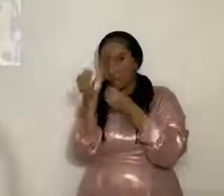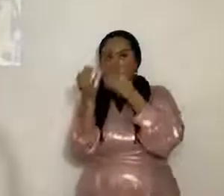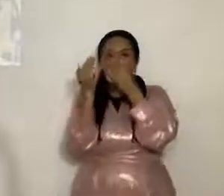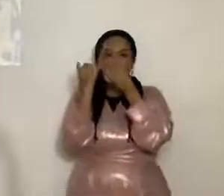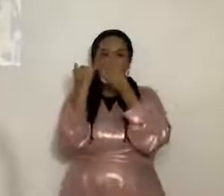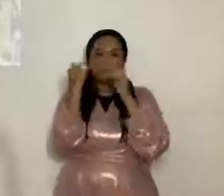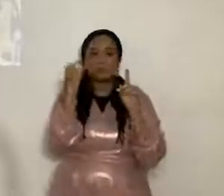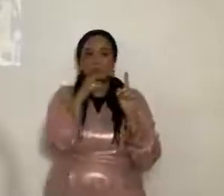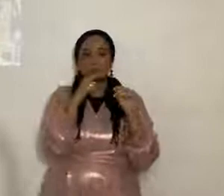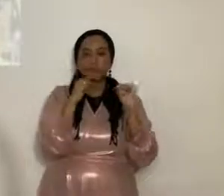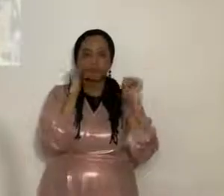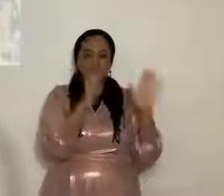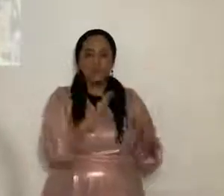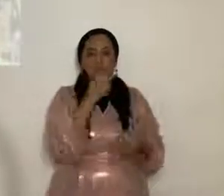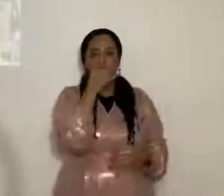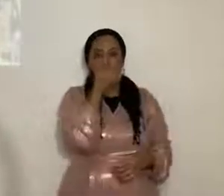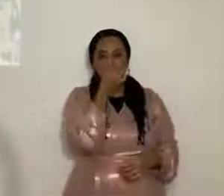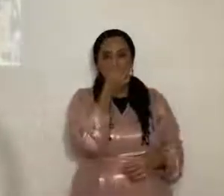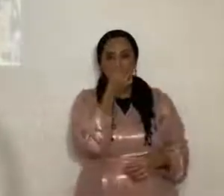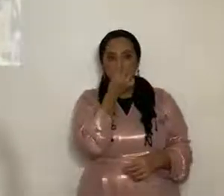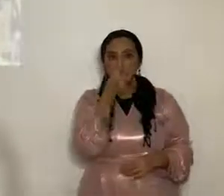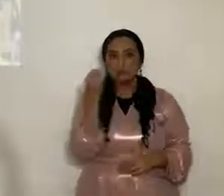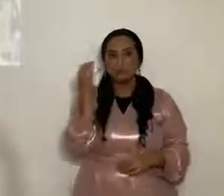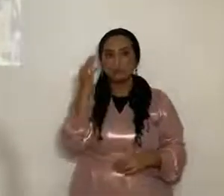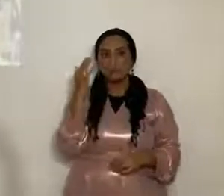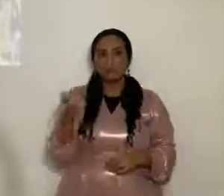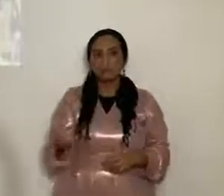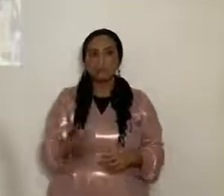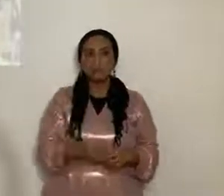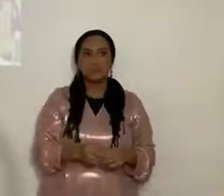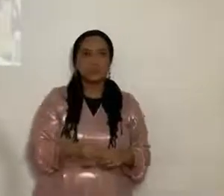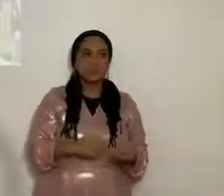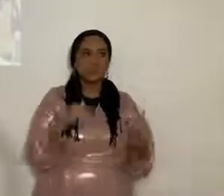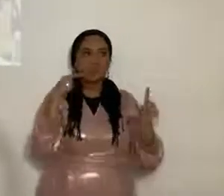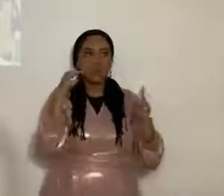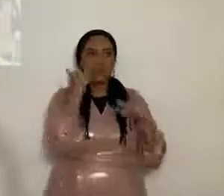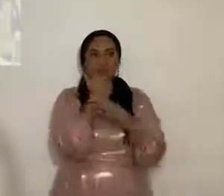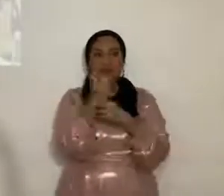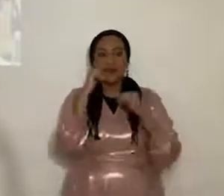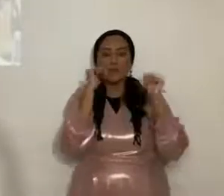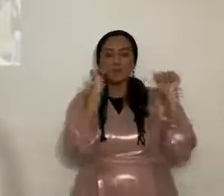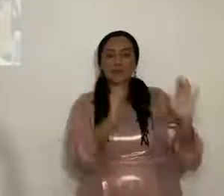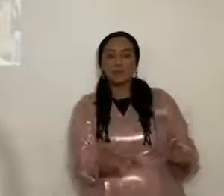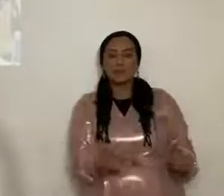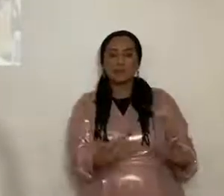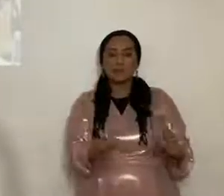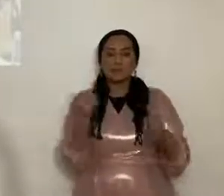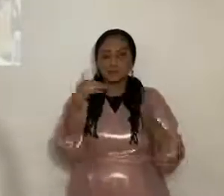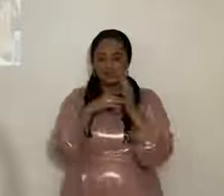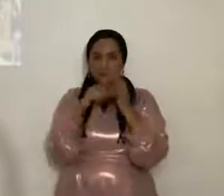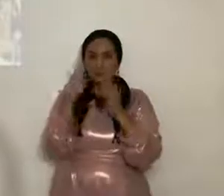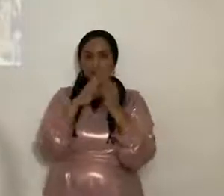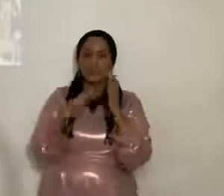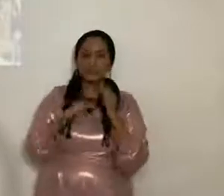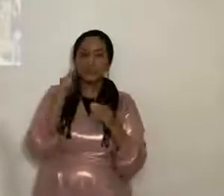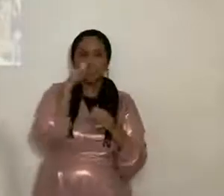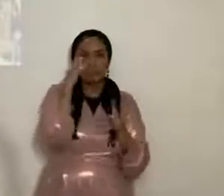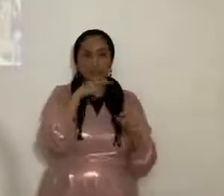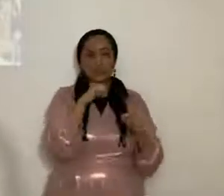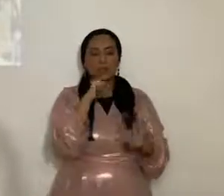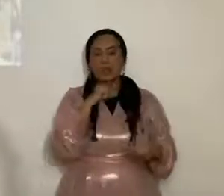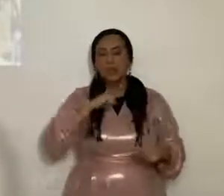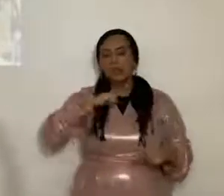tanto fue bendecido. ¿Por qué fue bendecido Abraham? Vamos a ver otra cita. Porque no